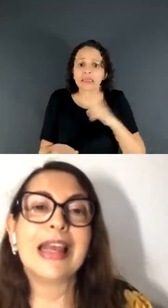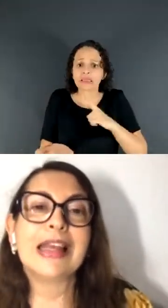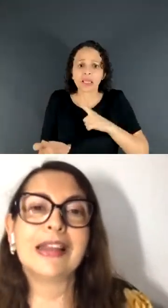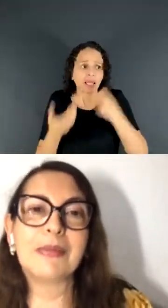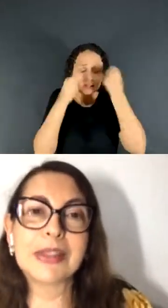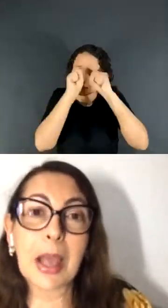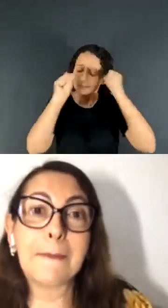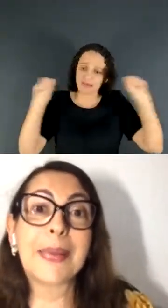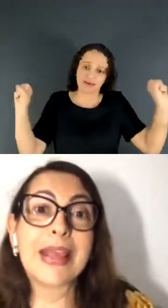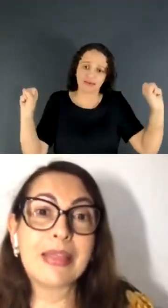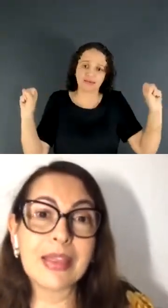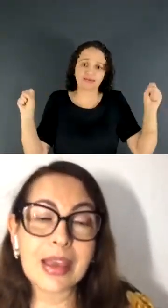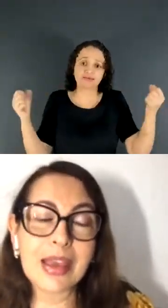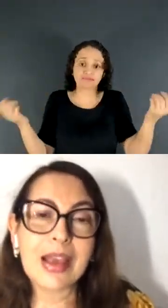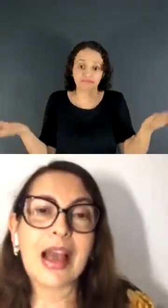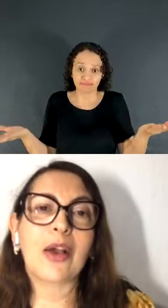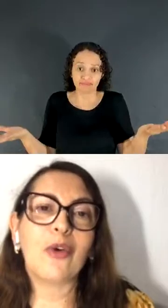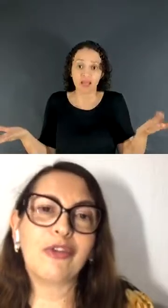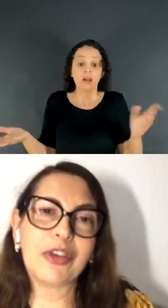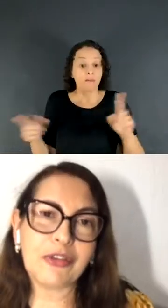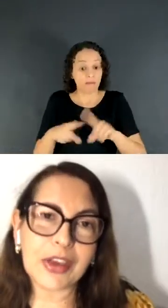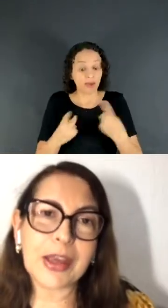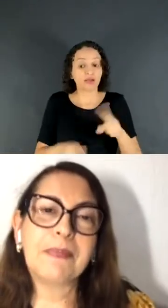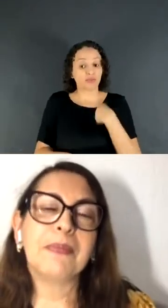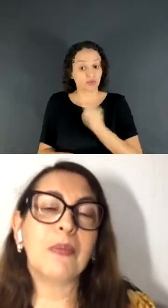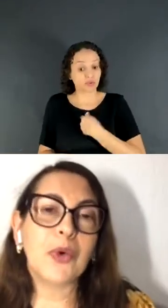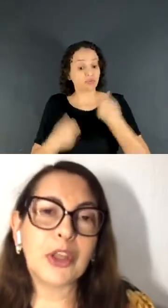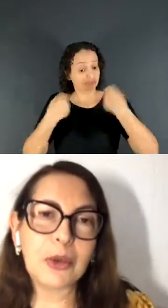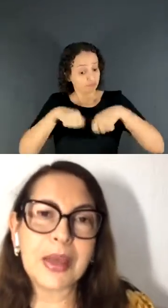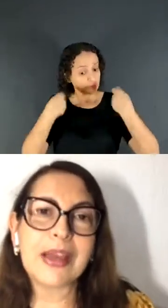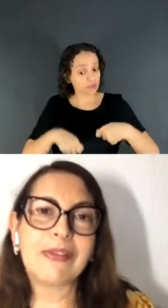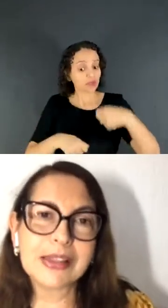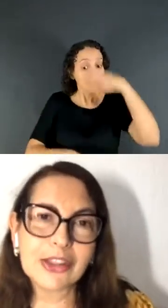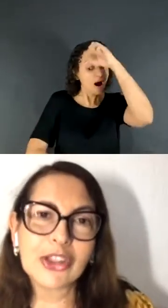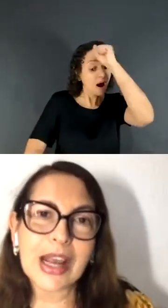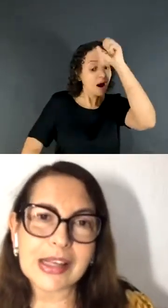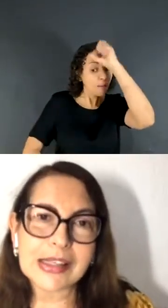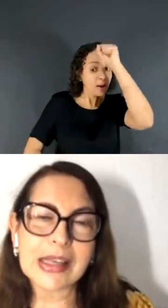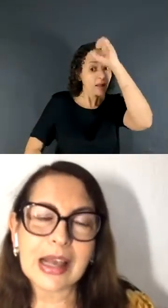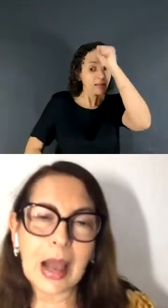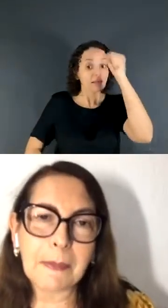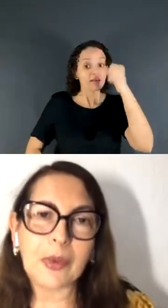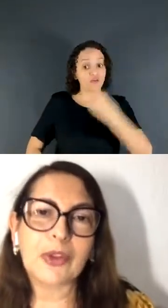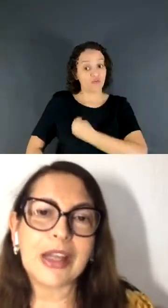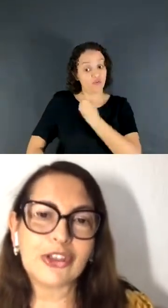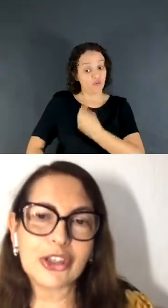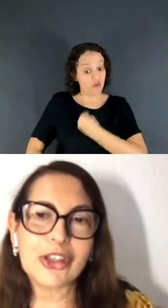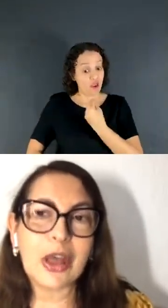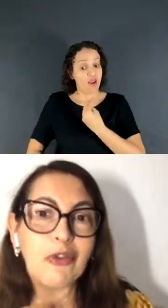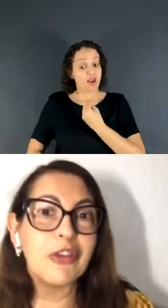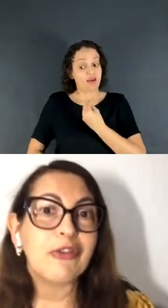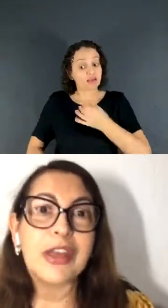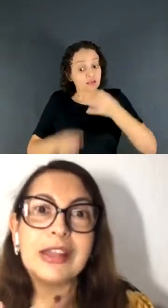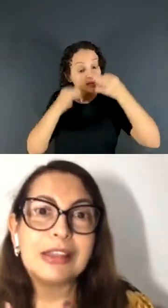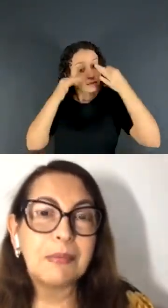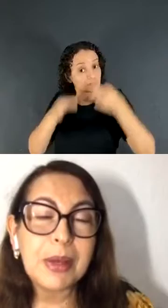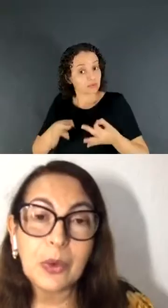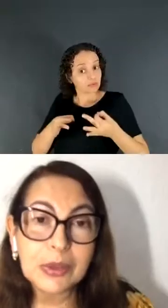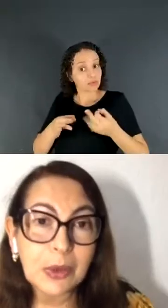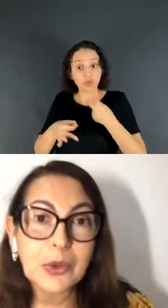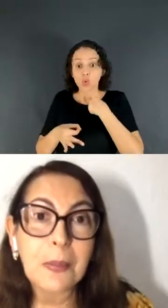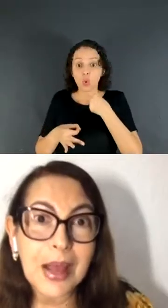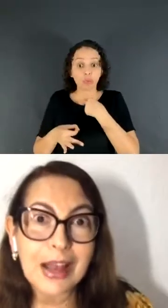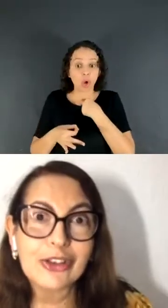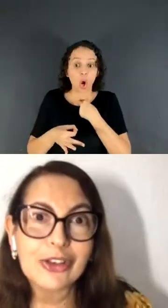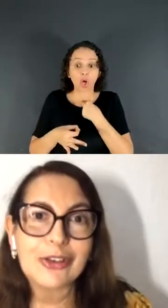né, temos que aprender a conviver muito bem com esse estresse, a ponto da gente não viver nesse